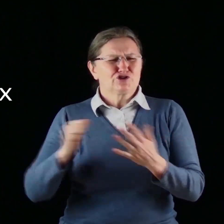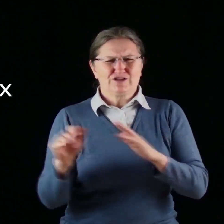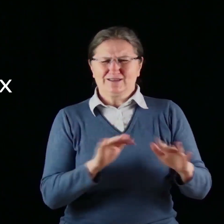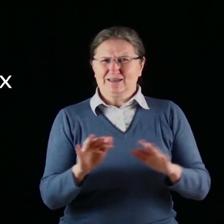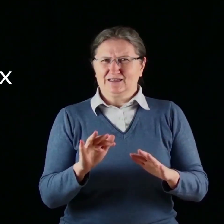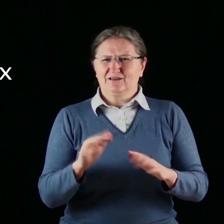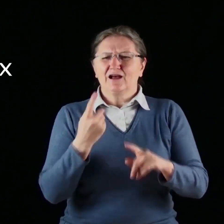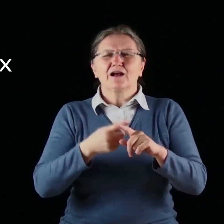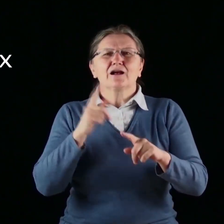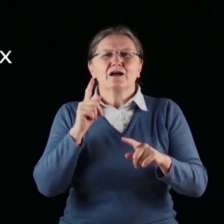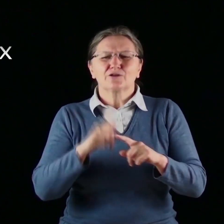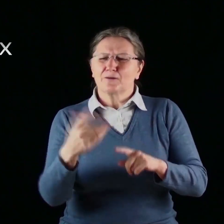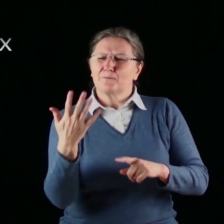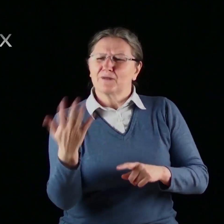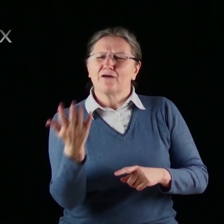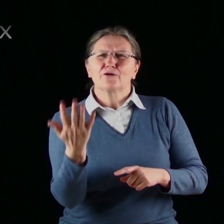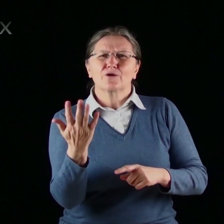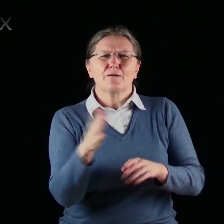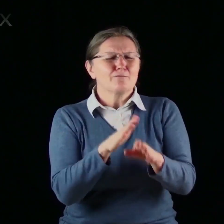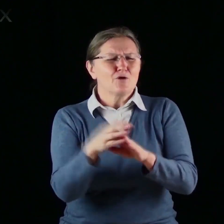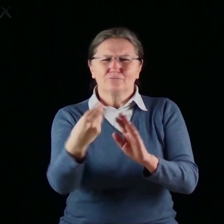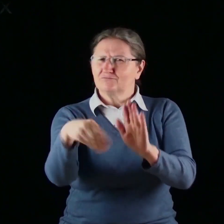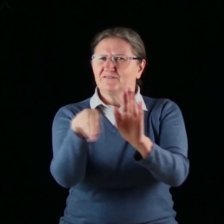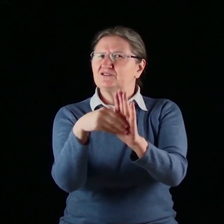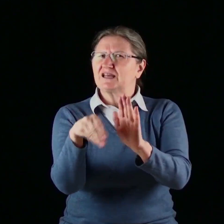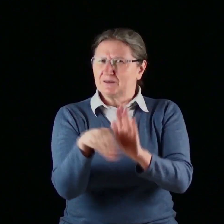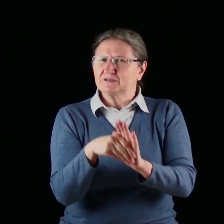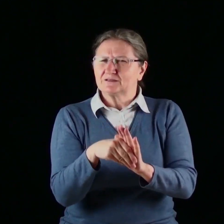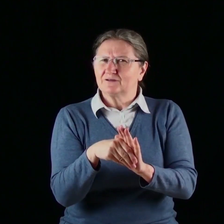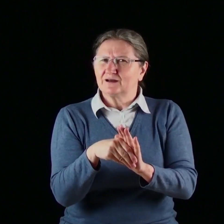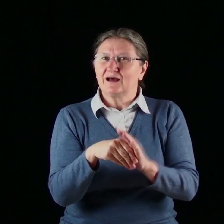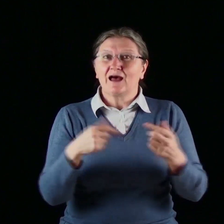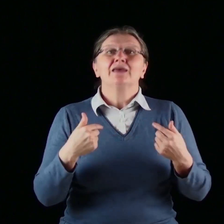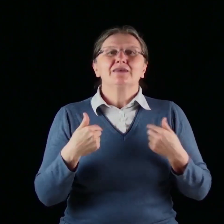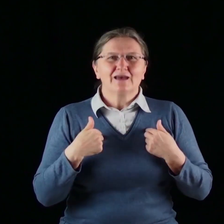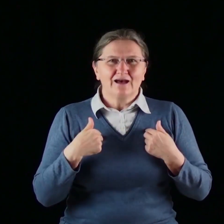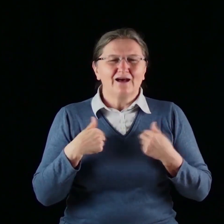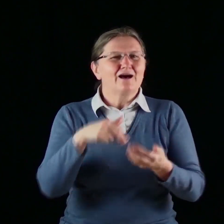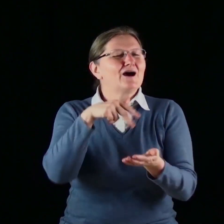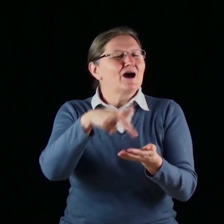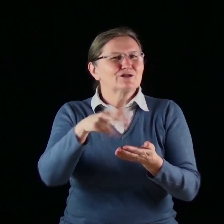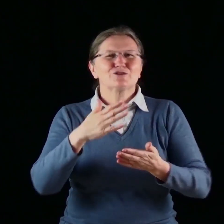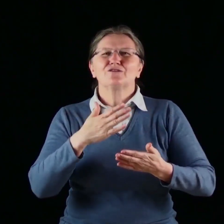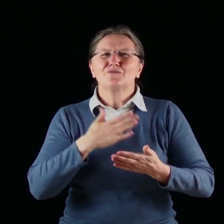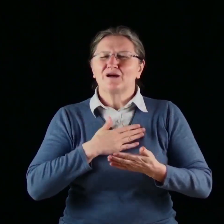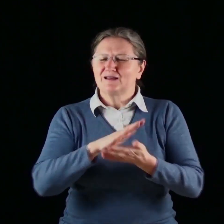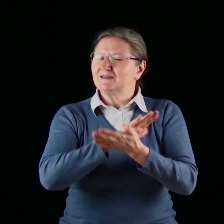злодейство и которых правая рука полна злодейство, а я хожу в моей